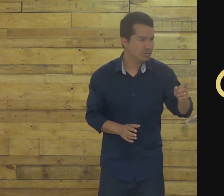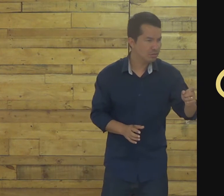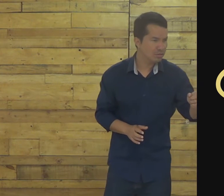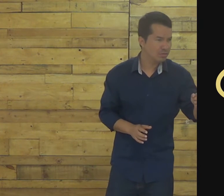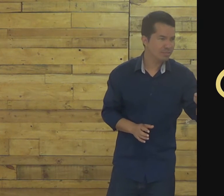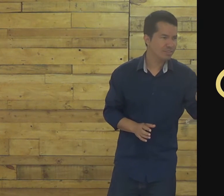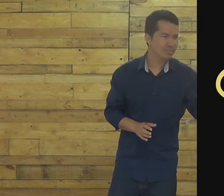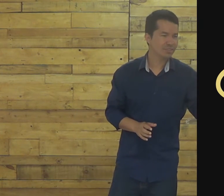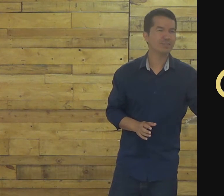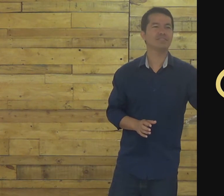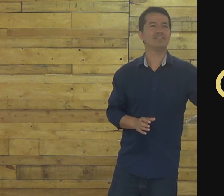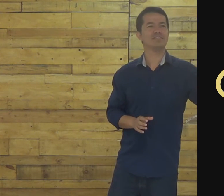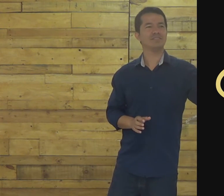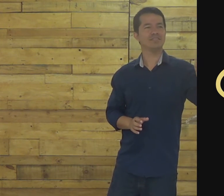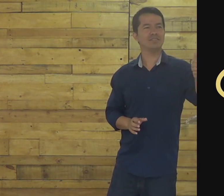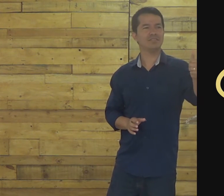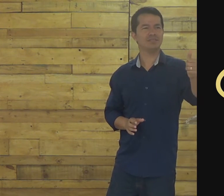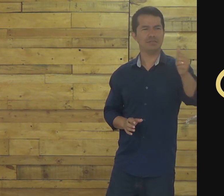Oi?